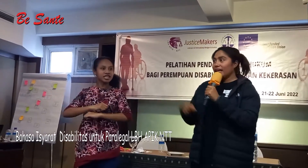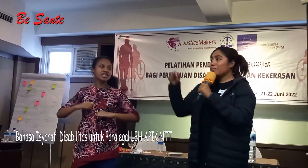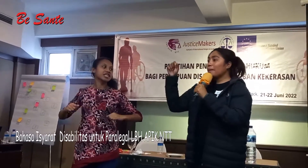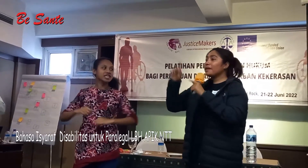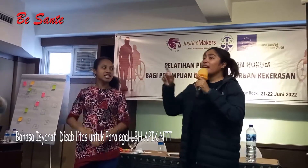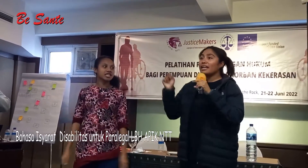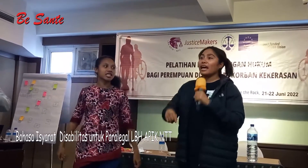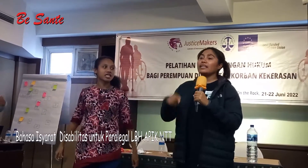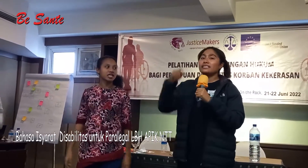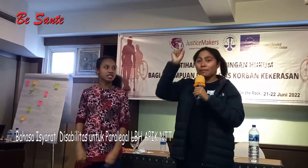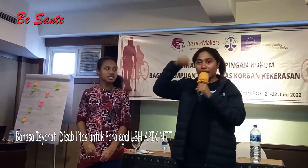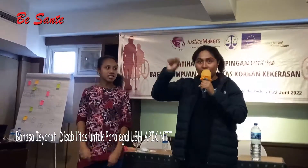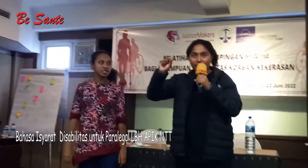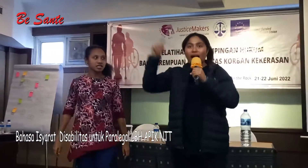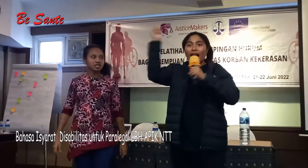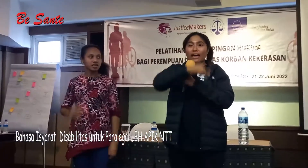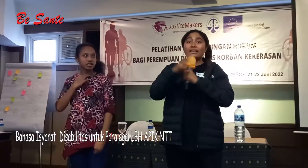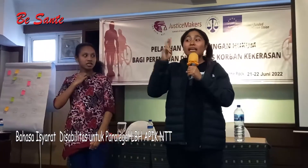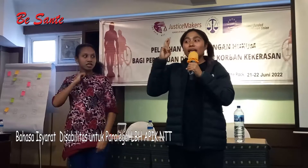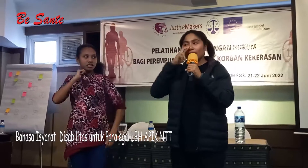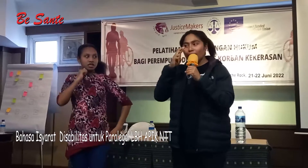Hari Jumat. Tapi ini hari sebenarnya hari Rabu.